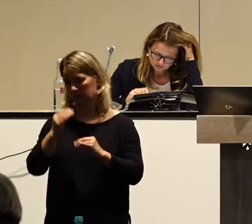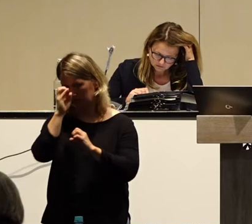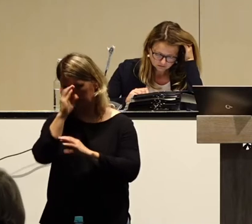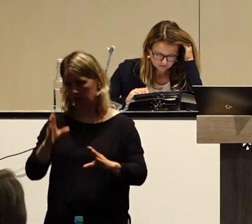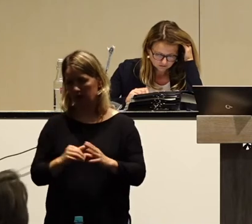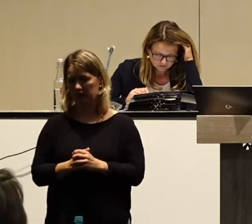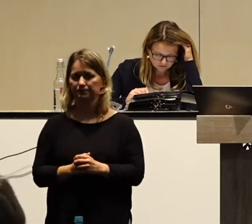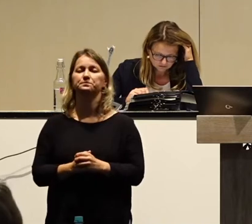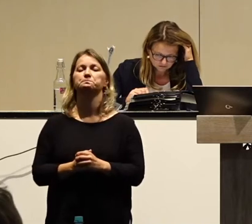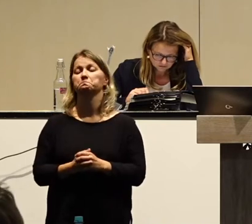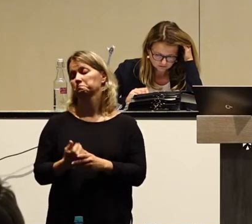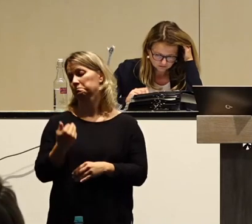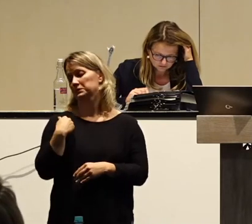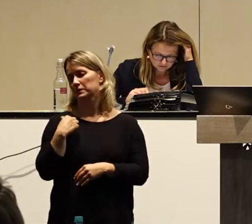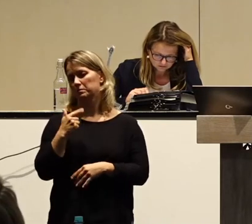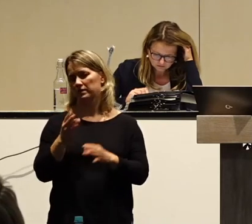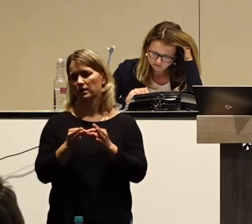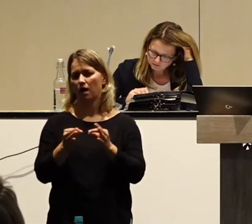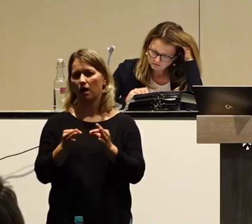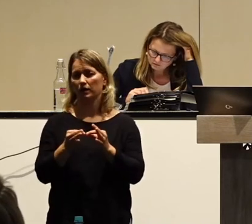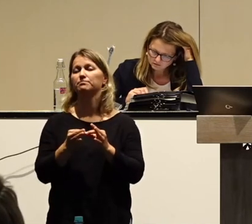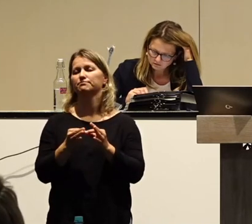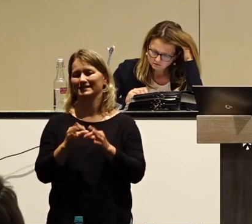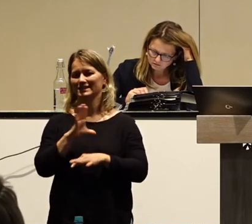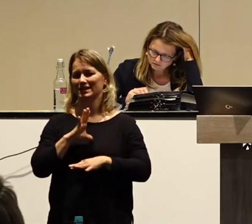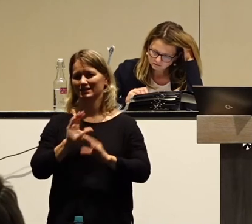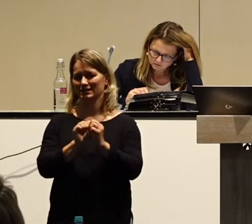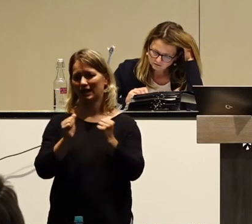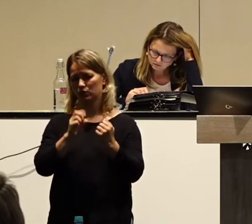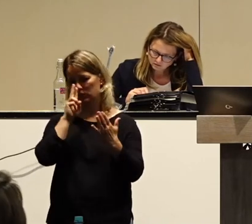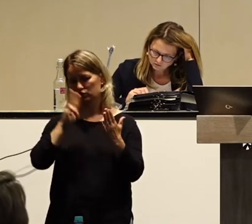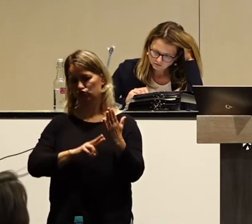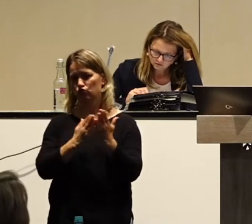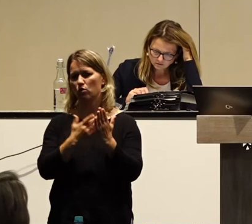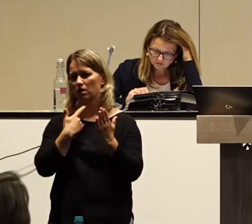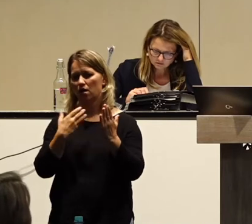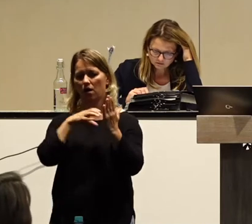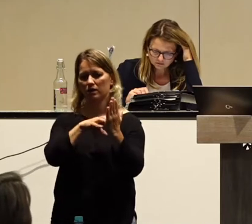haben vor wenigen Tagen, konnte man das in der SZ lesen, einen Artikel